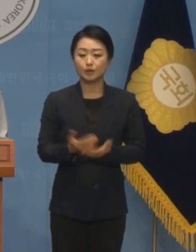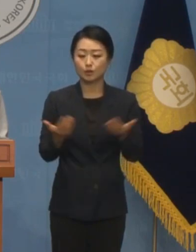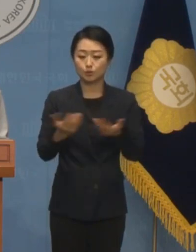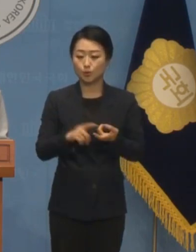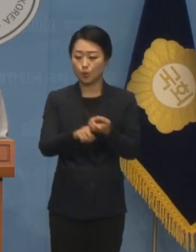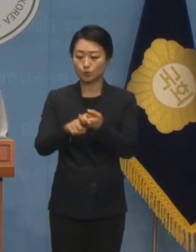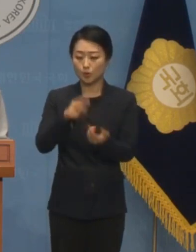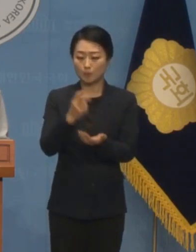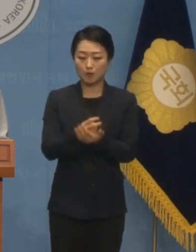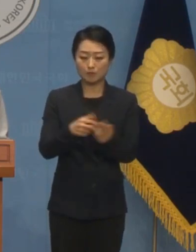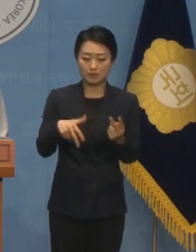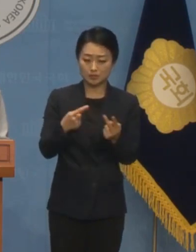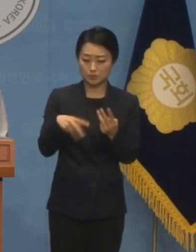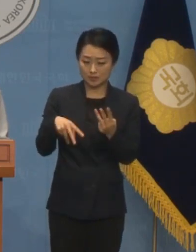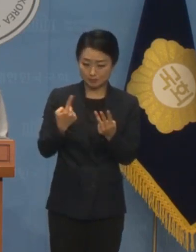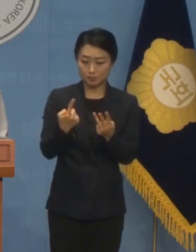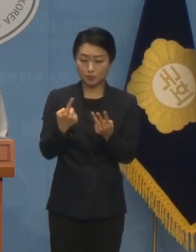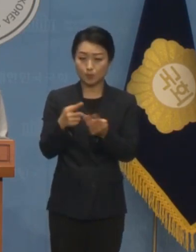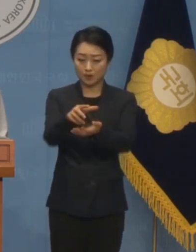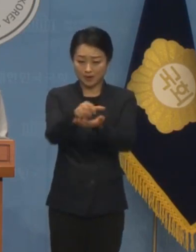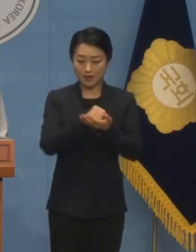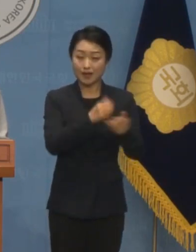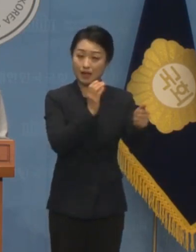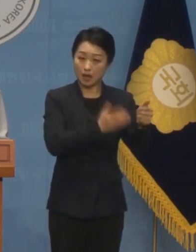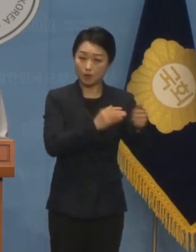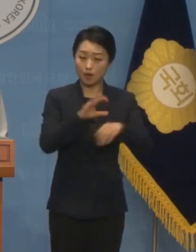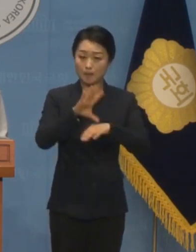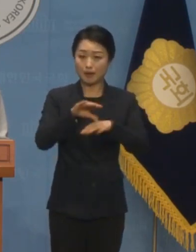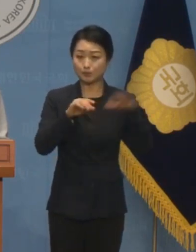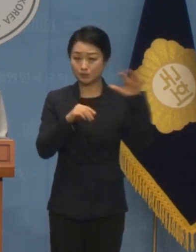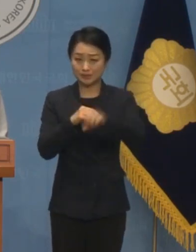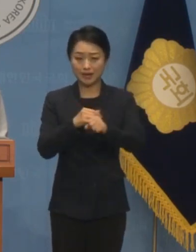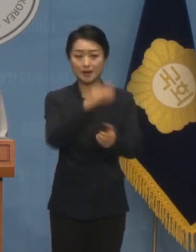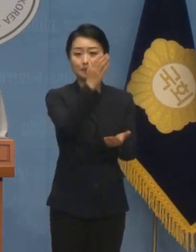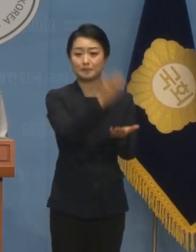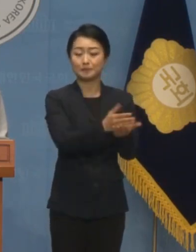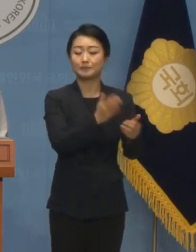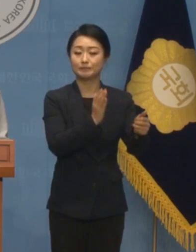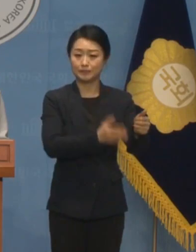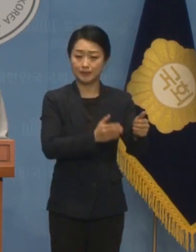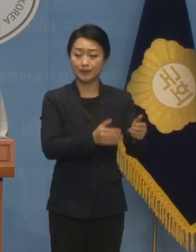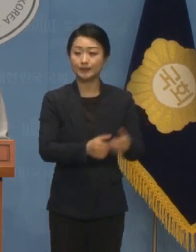수용하고 헌법을 유린하는 방송 장악을 당장 멈추십시오.